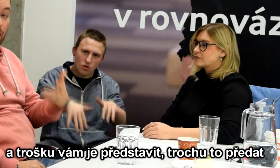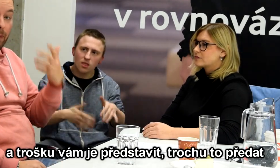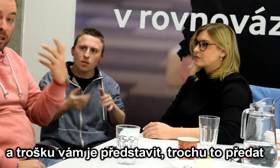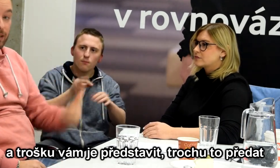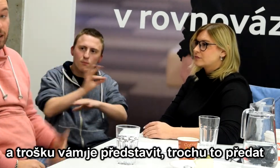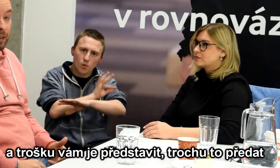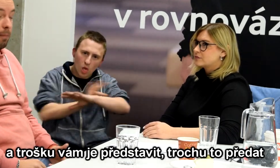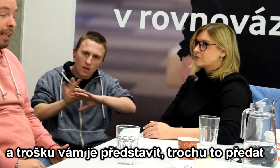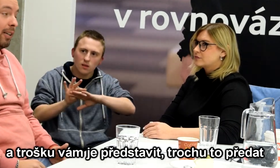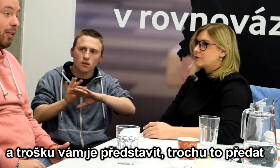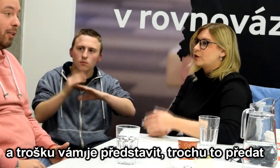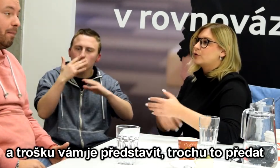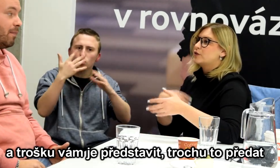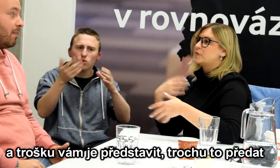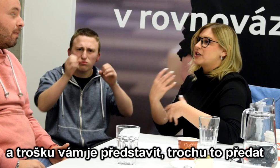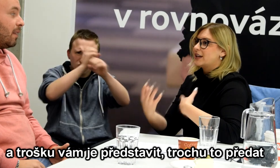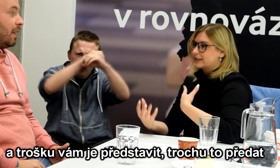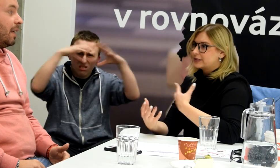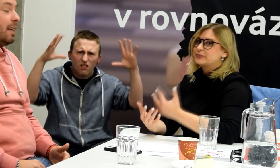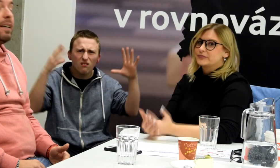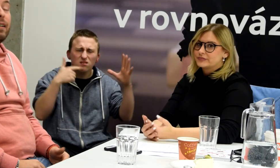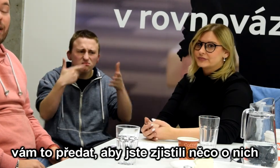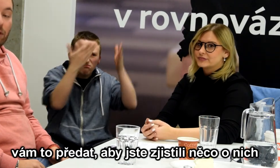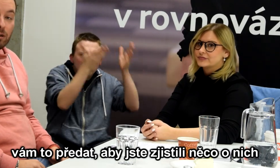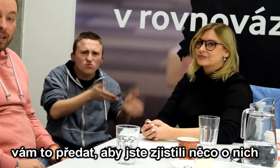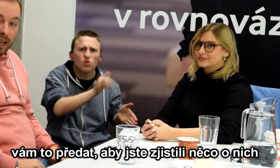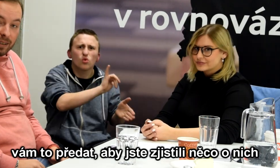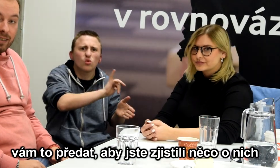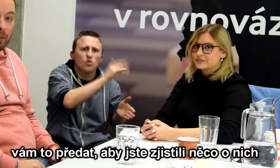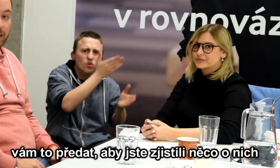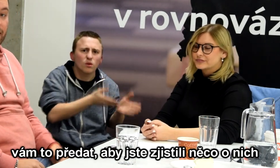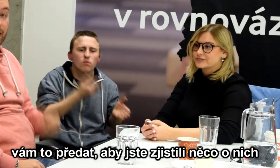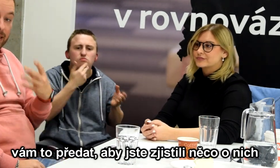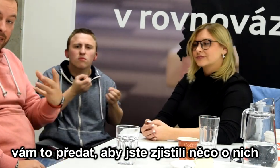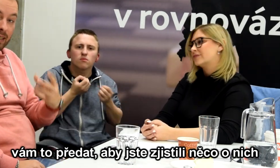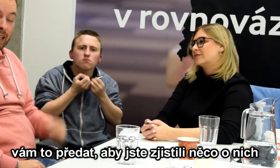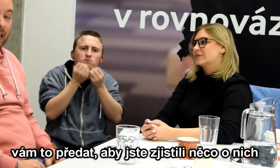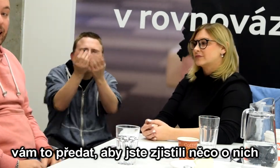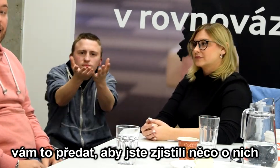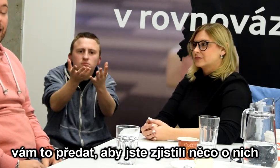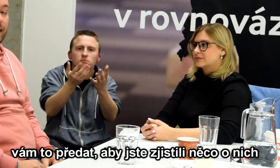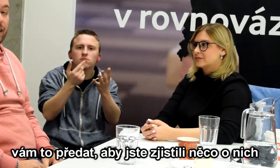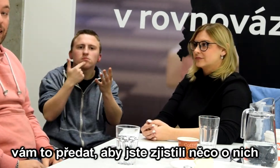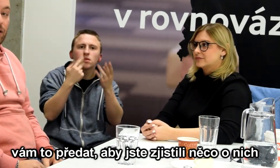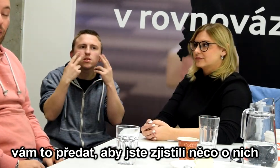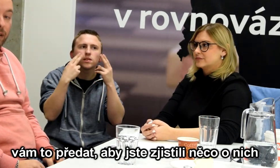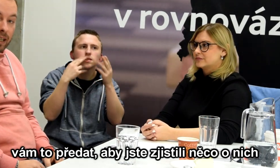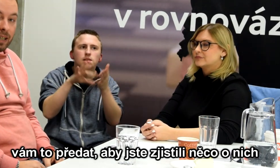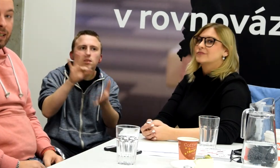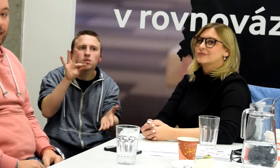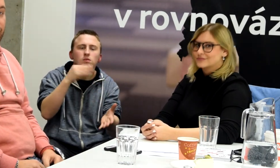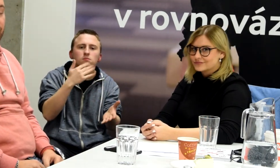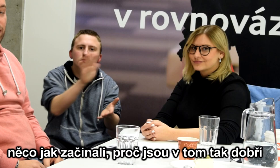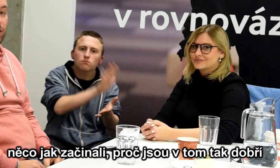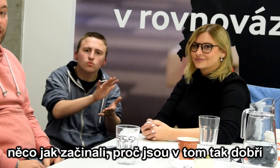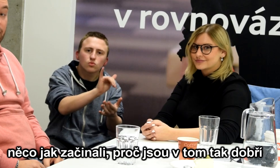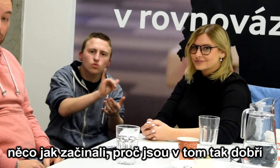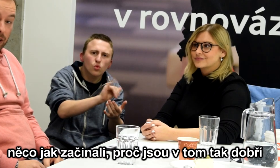je představit, malinko... Trochu to předat. Vám to předat, abyste zjistili něco o nich, něco, jak